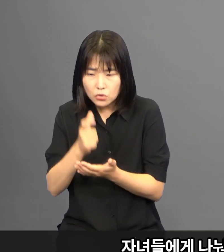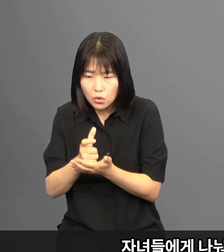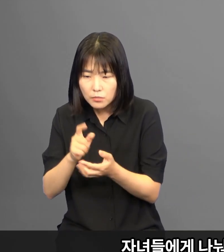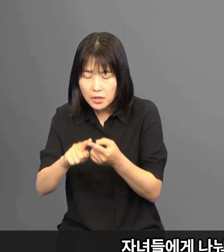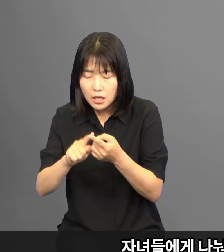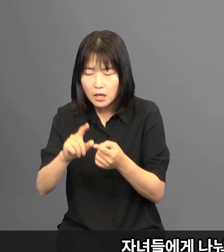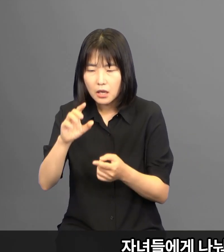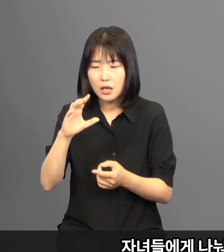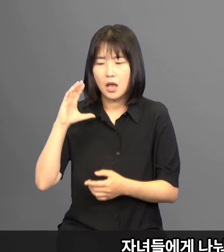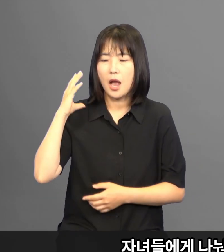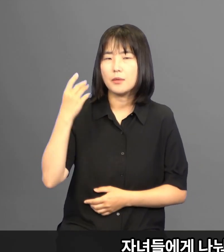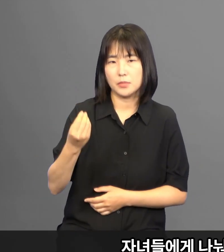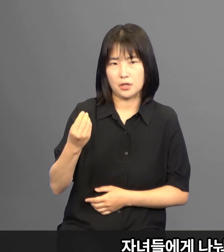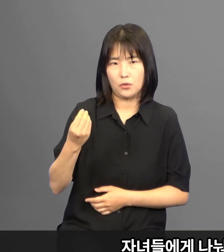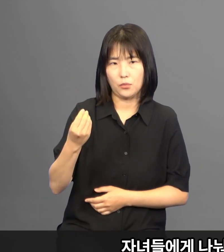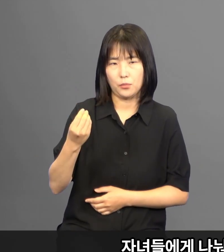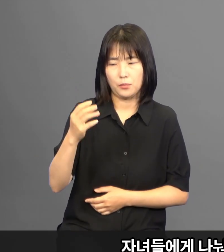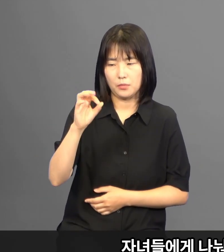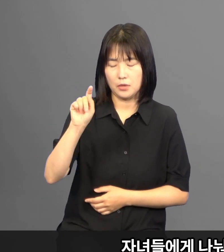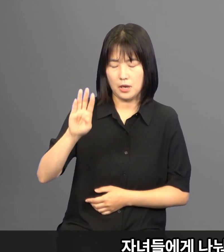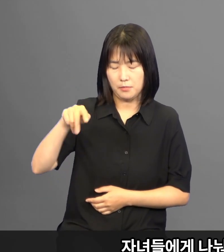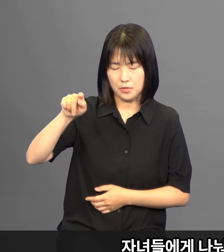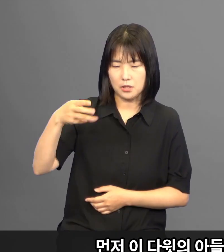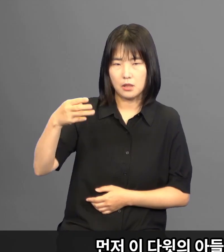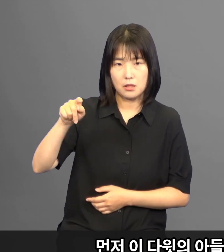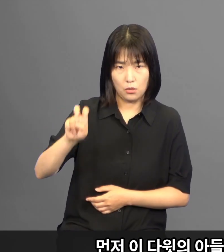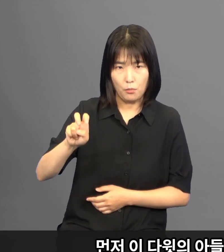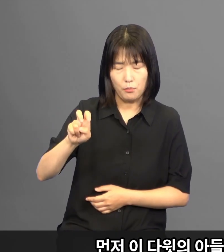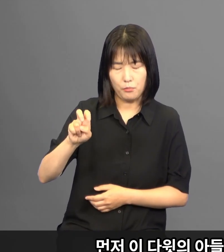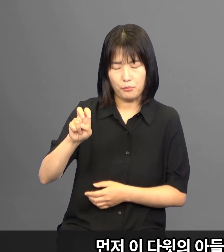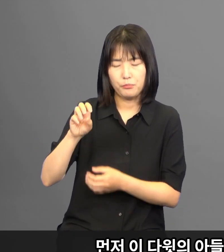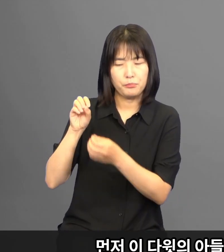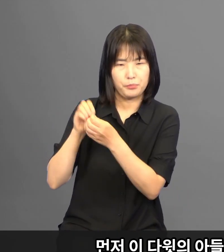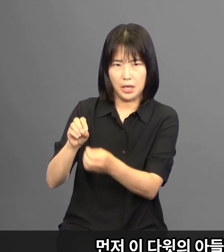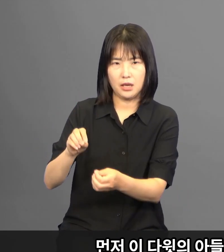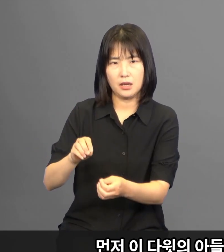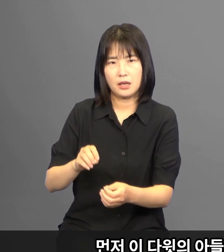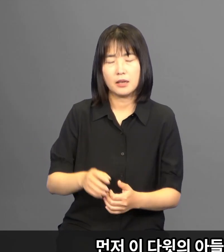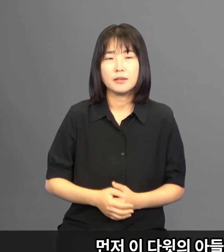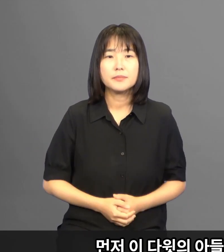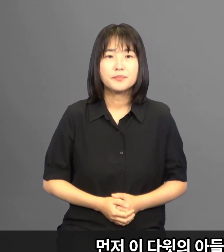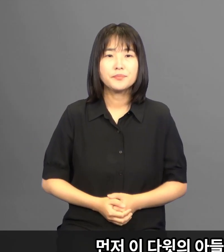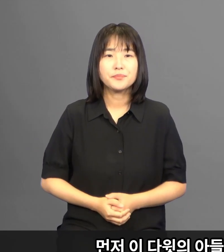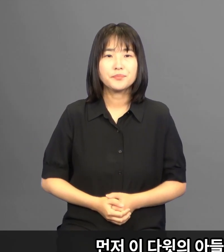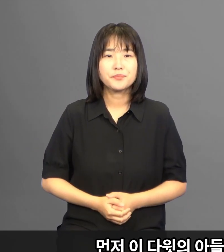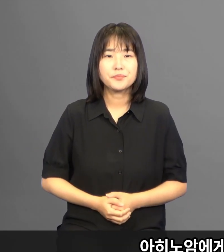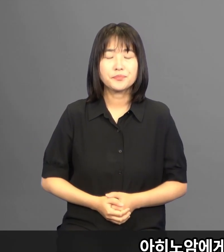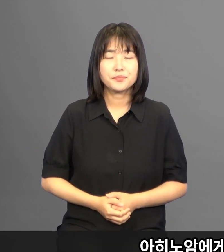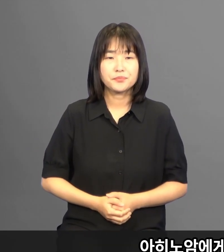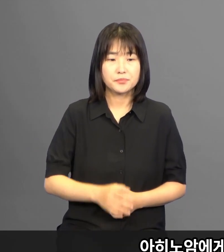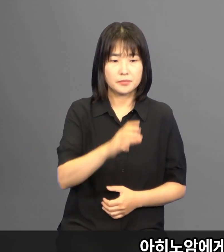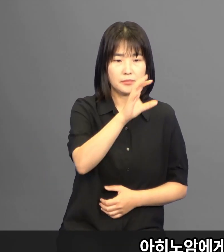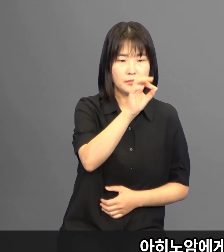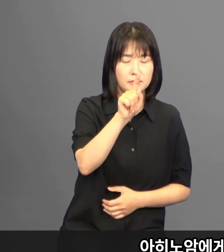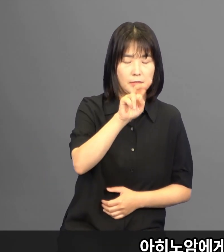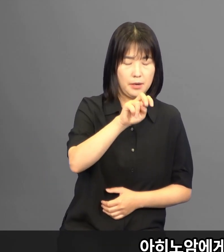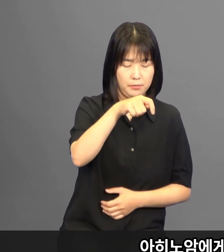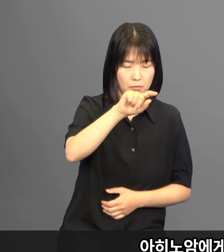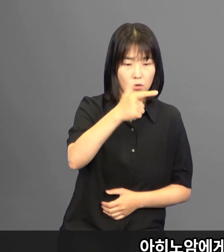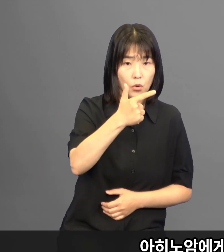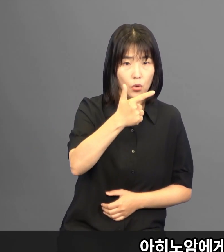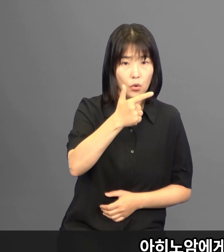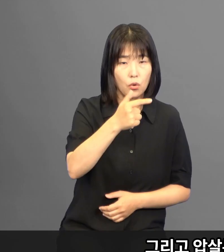나눠서 흘러가게 된 것이죠. 먼저 이 다윗의 아들 암논은 다윗의 장자입니다. 아히노암에게서